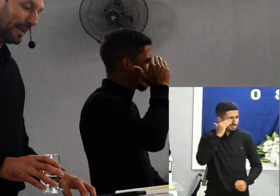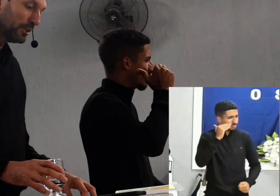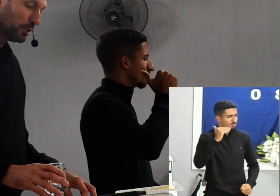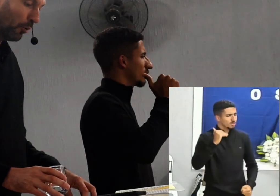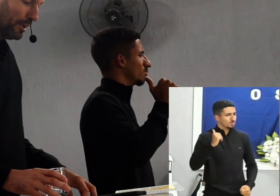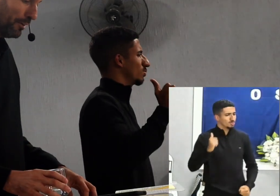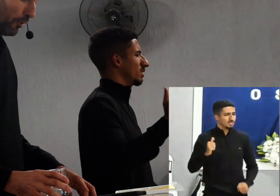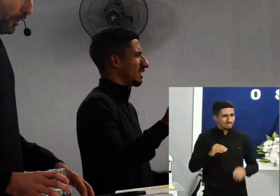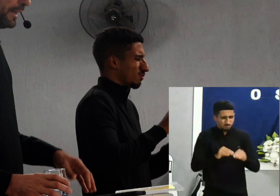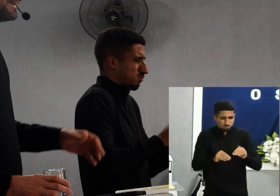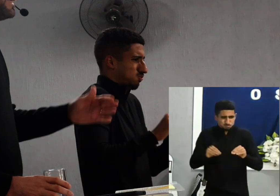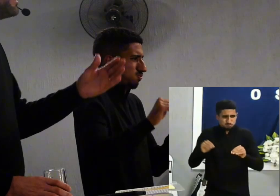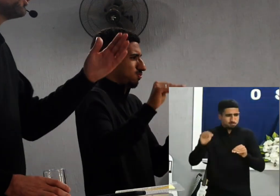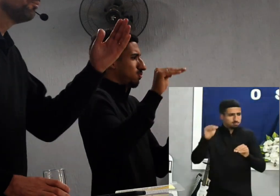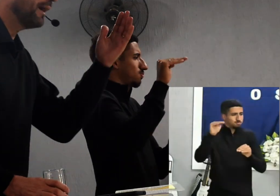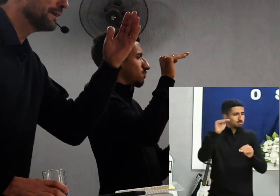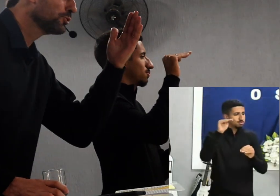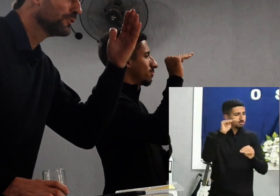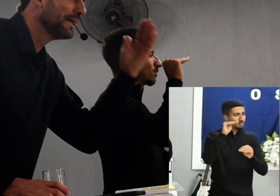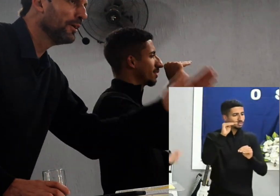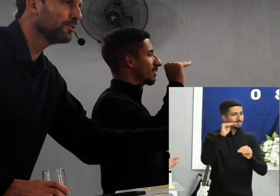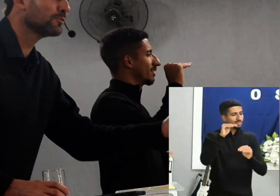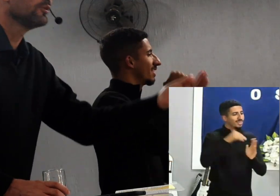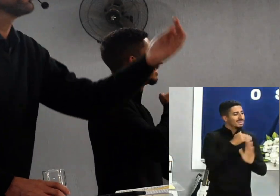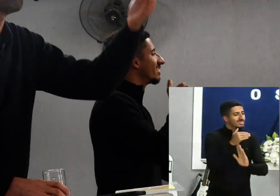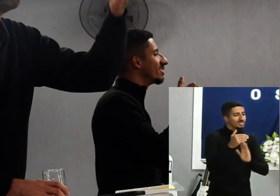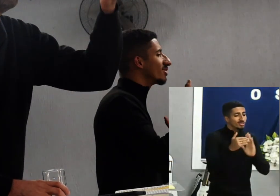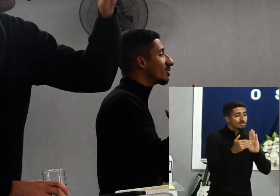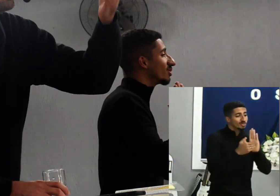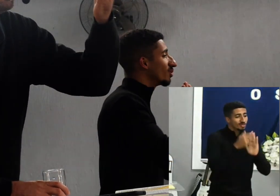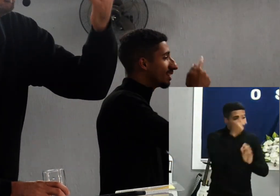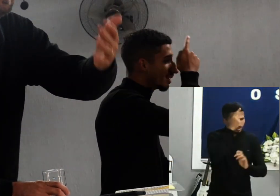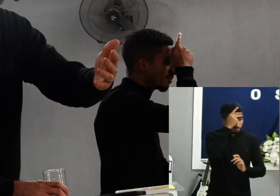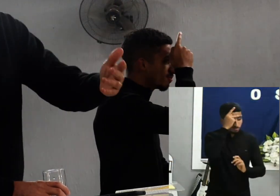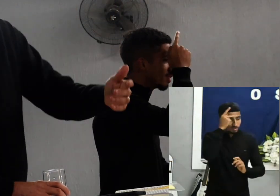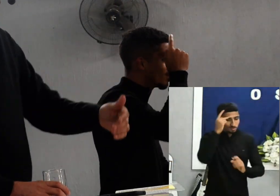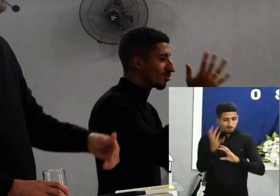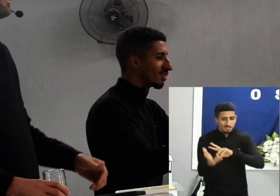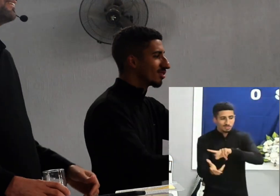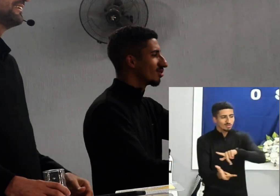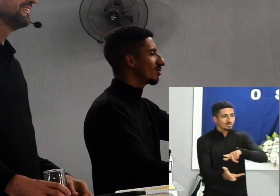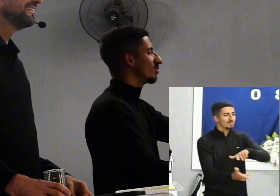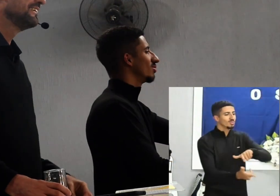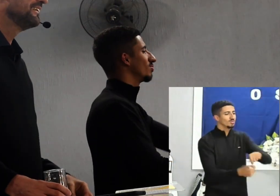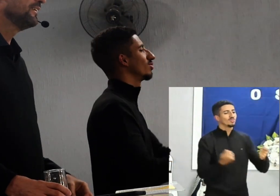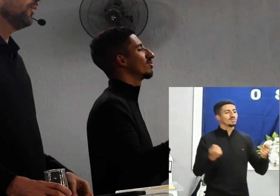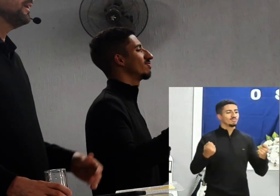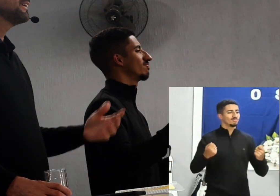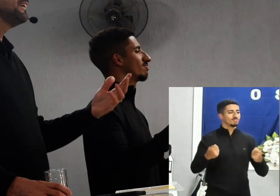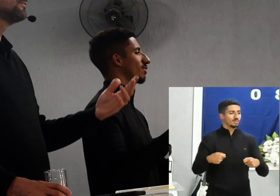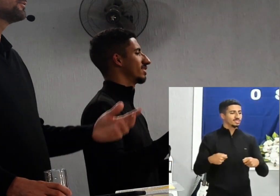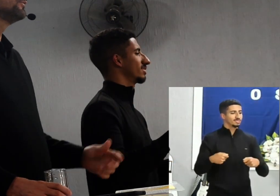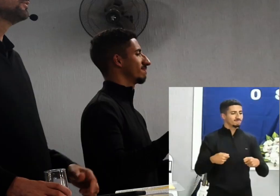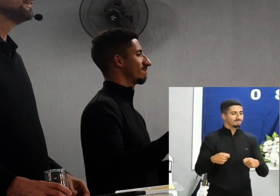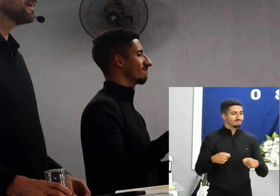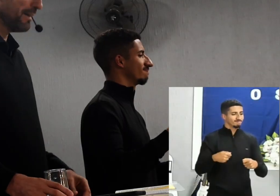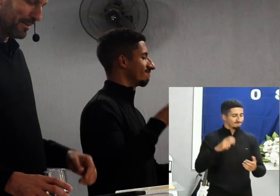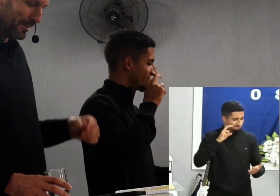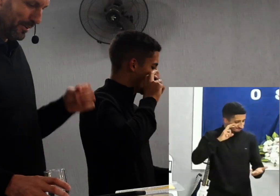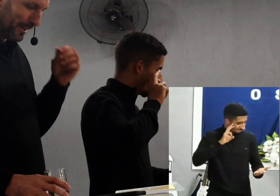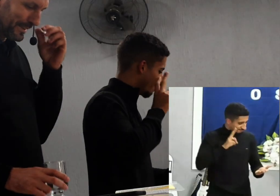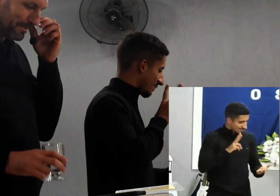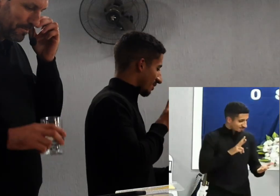ela está disponível tanto para judeus como para gregos. Olha, queridos, que